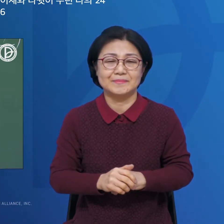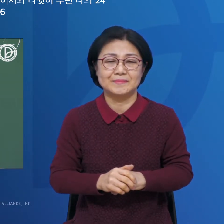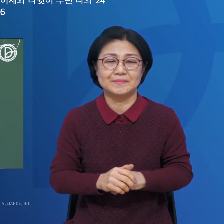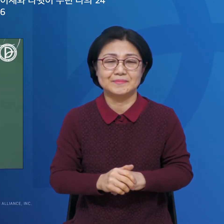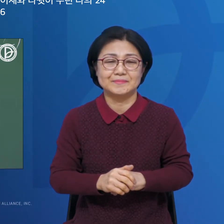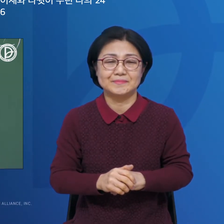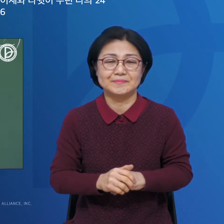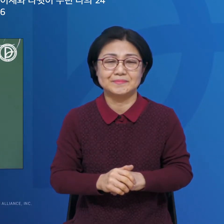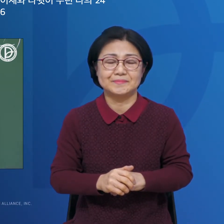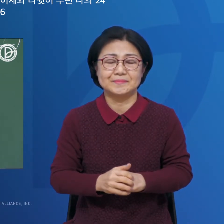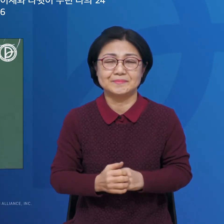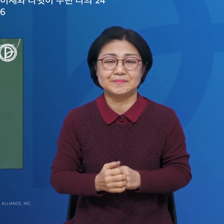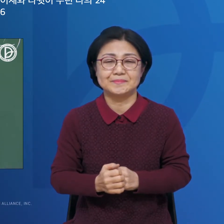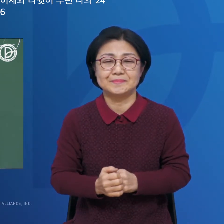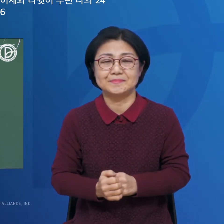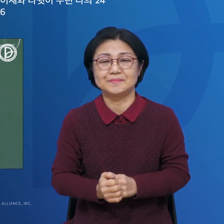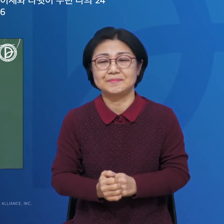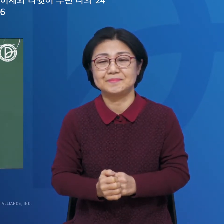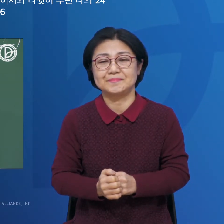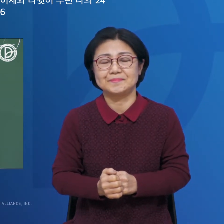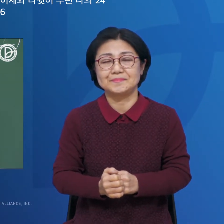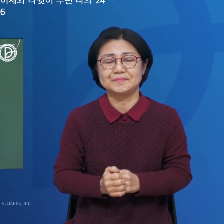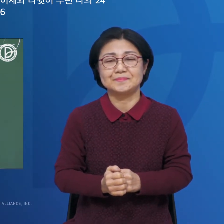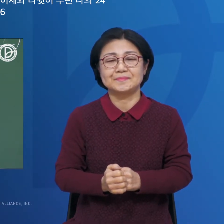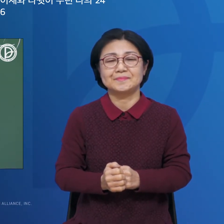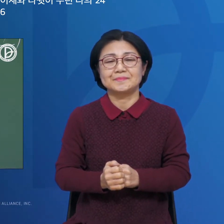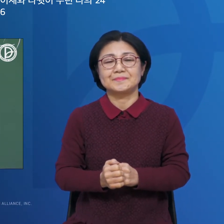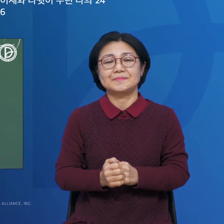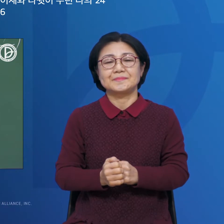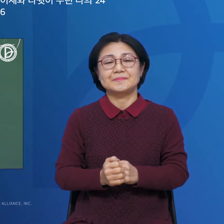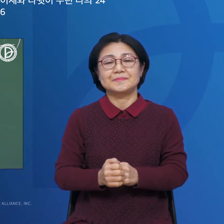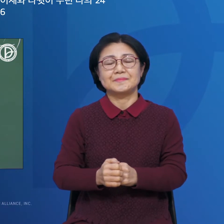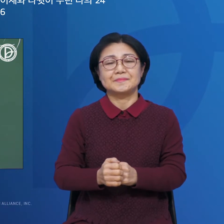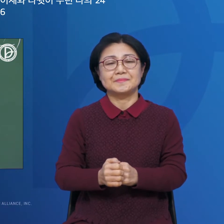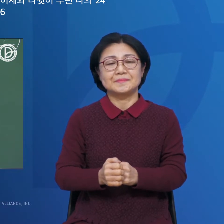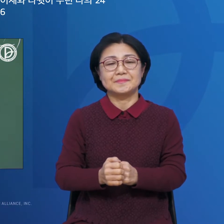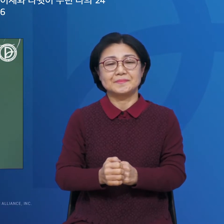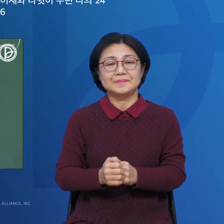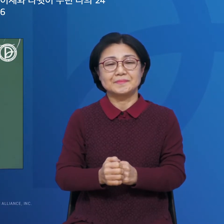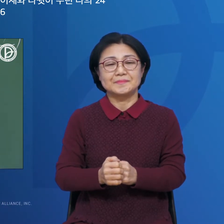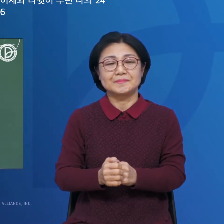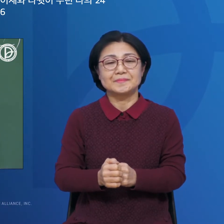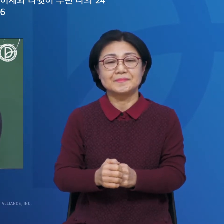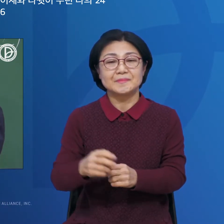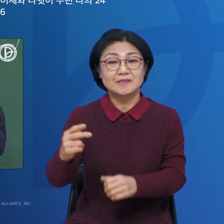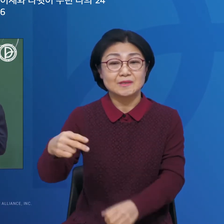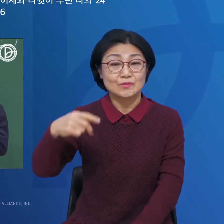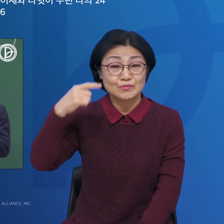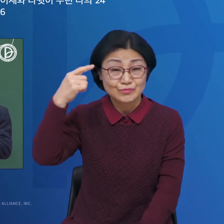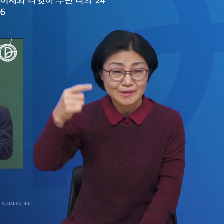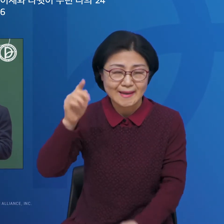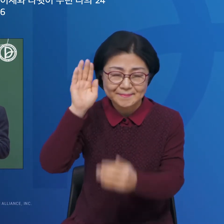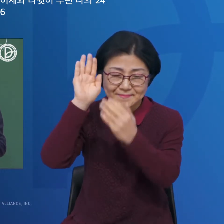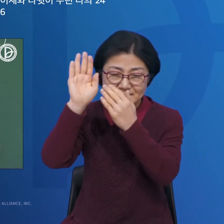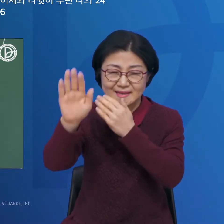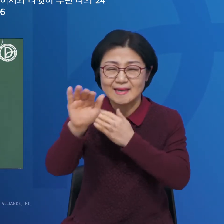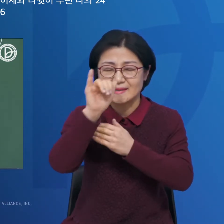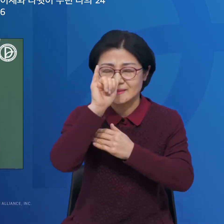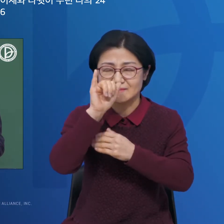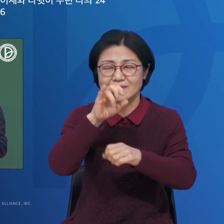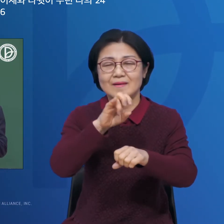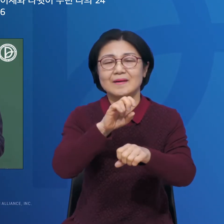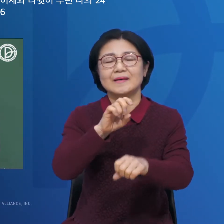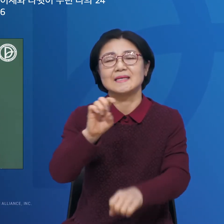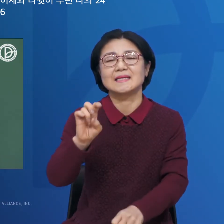incidents that arise, you'll rise up as His witness. 드디어 미래가 보는데 이걸 보고 25라고 합니다. And finally, you're able to see the future, and we call that